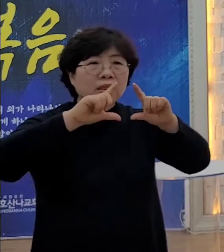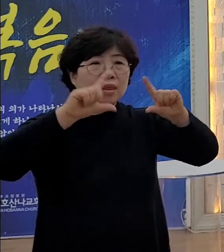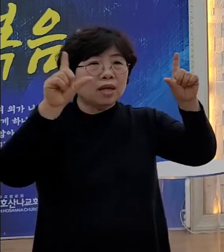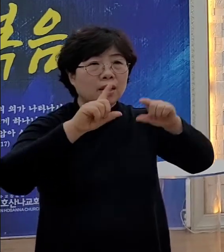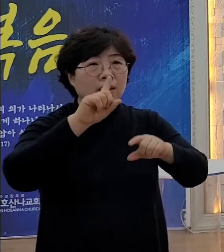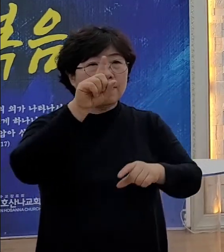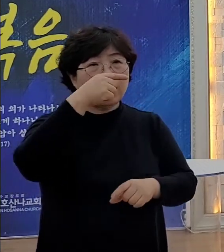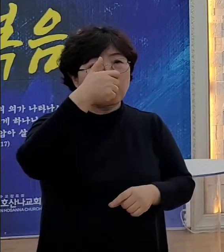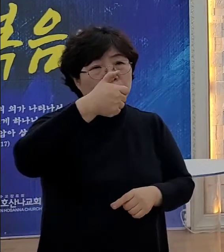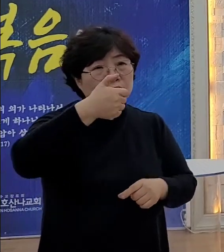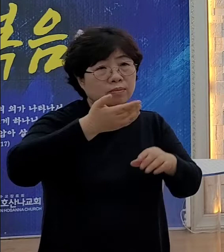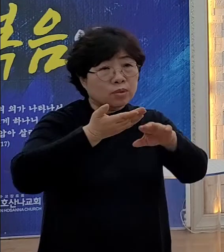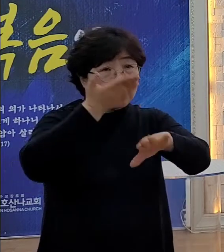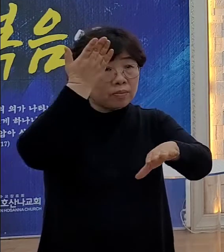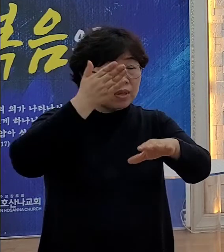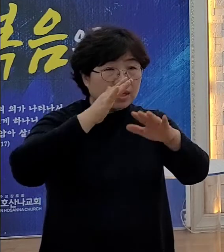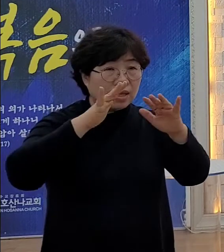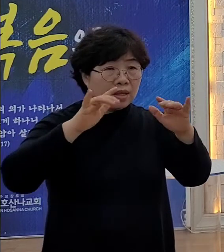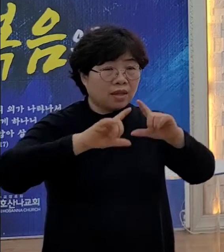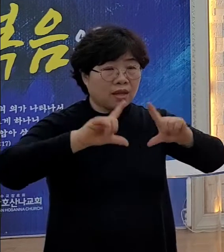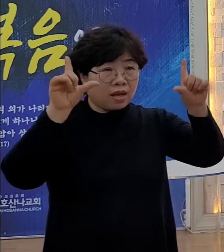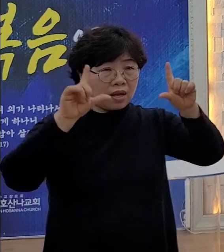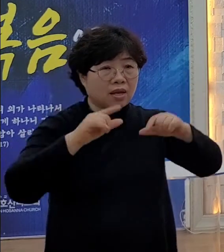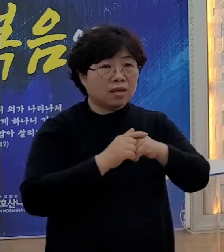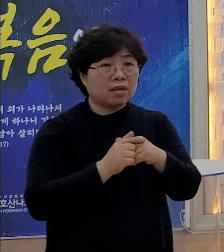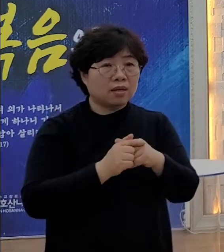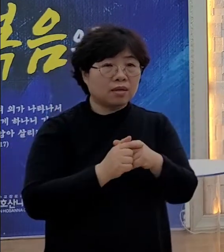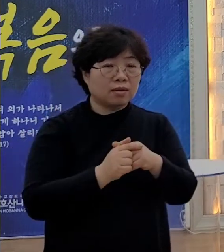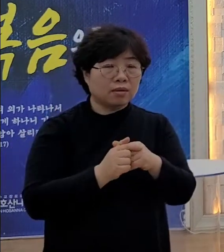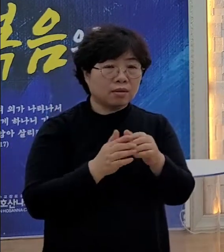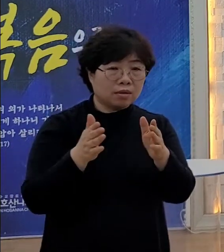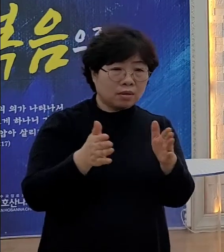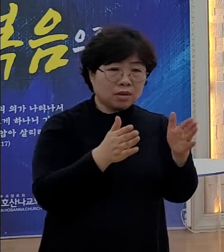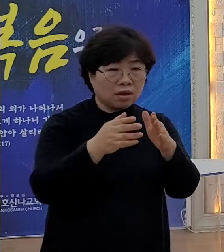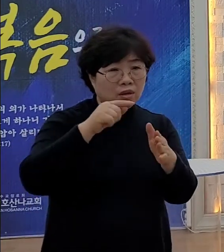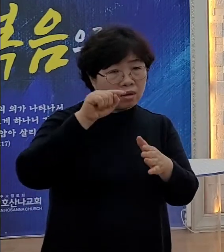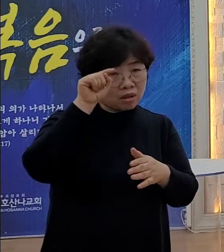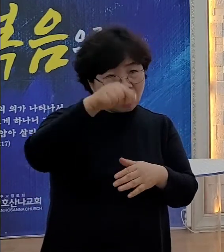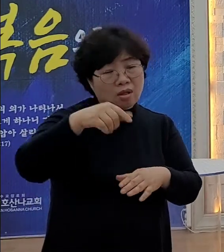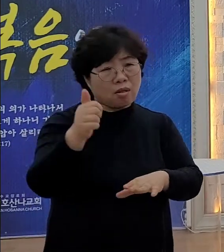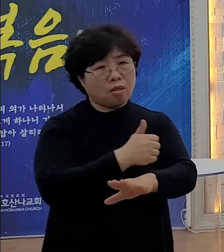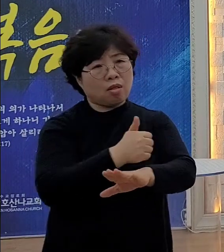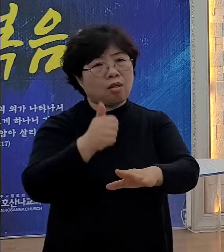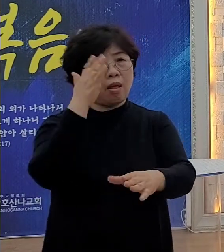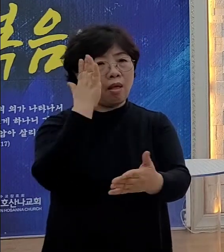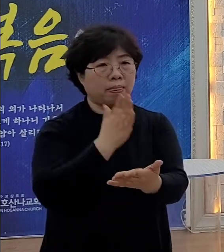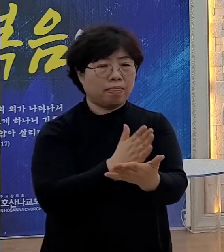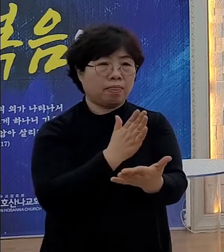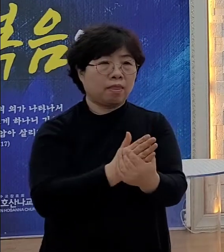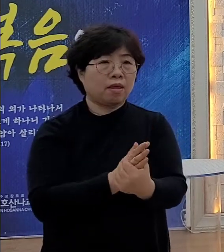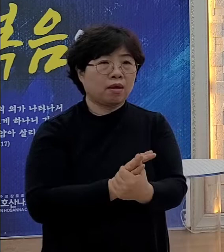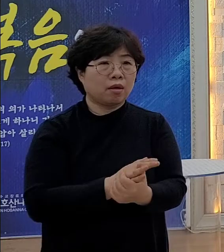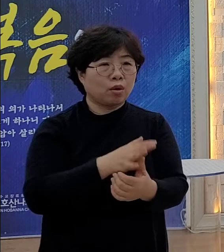150이 넘은 날은 밖에 나가면 우리 몸을 그냥 그대로 내놓는 거예요. 사형선고. 꼭 기억하셔야 돼요.